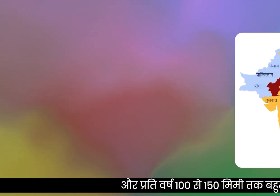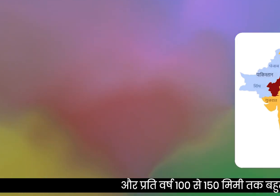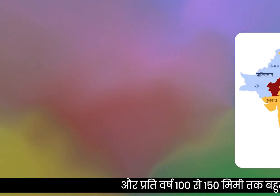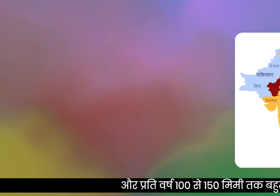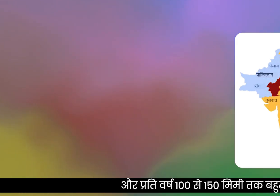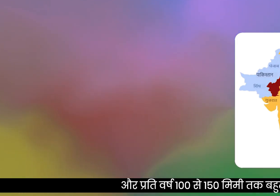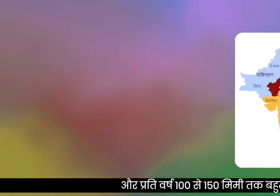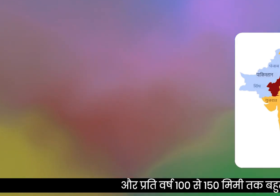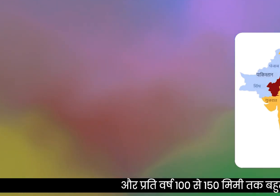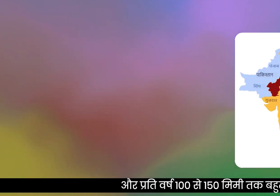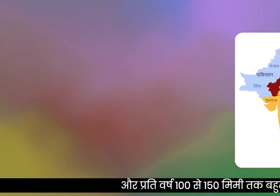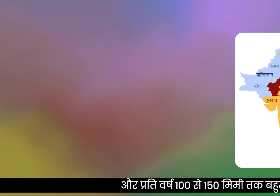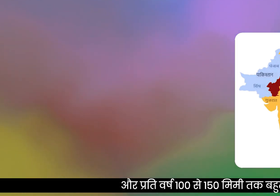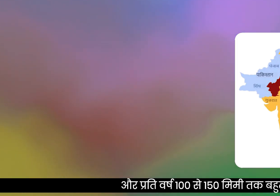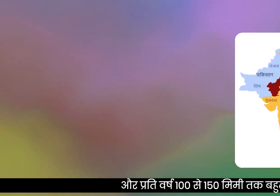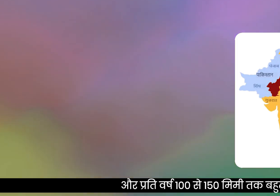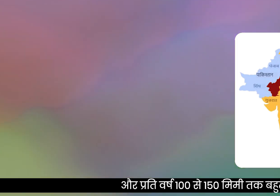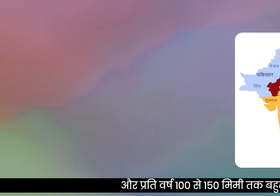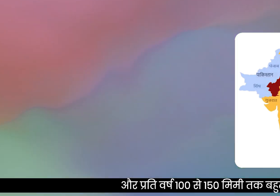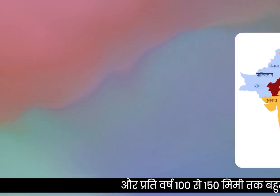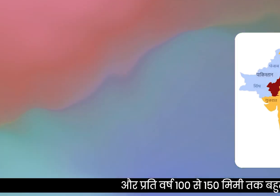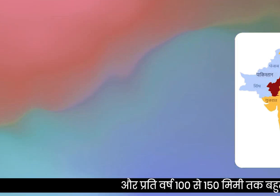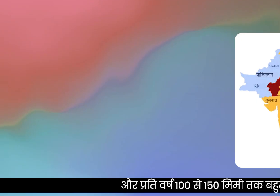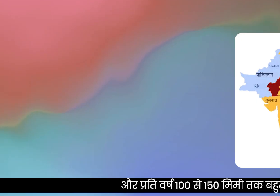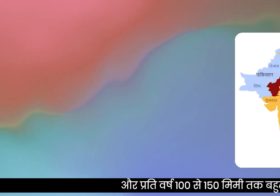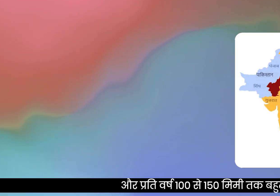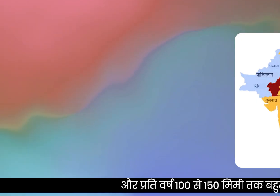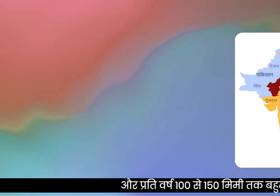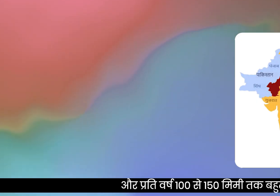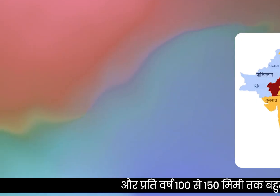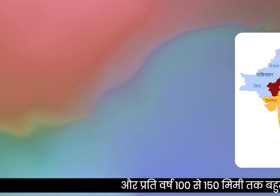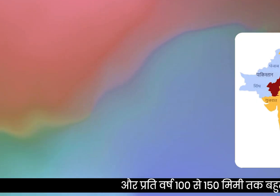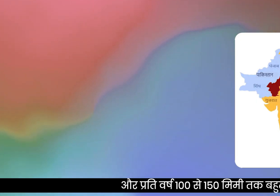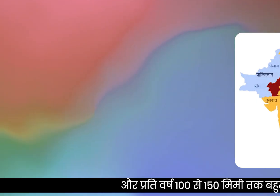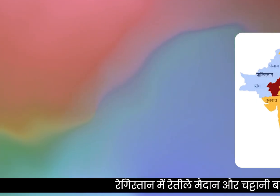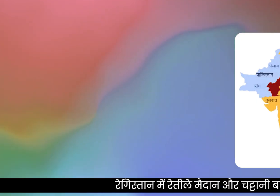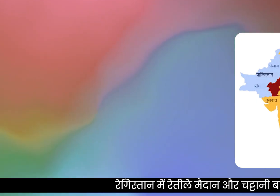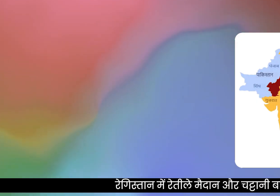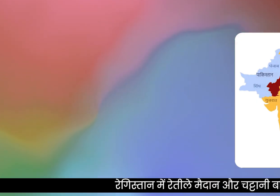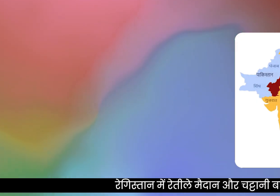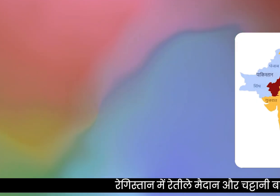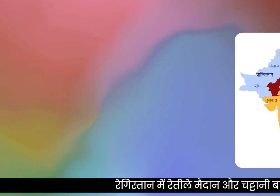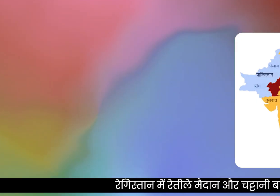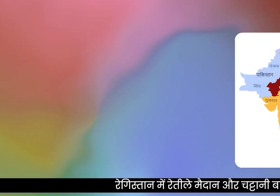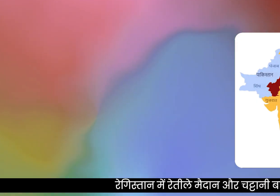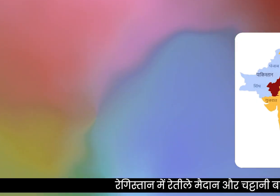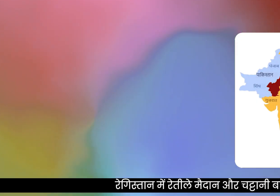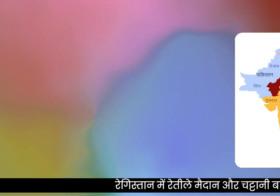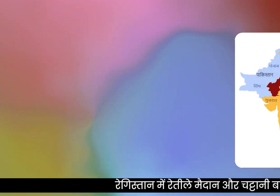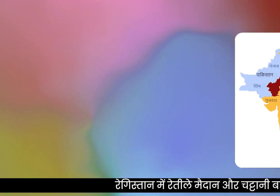150 मिलीमीटर तक बहुत कम वर्षा होती है। रेगिस्तान में रेतीले